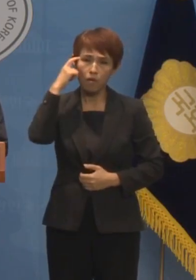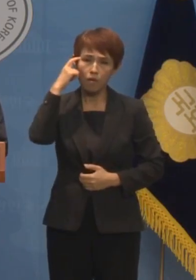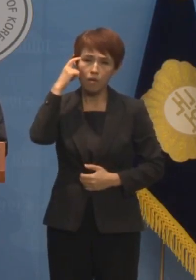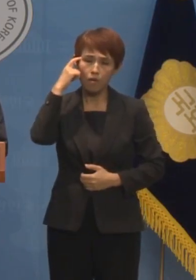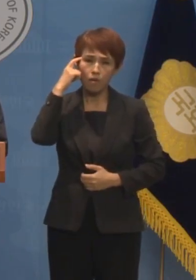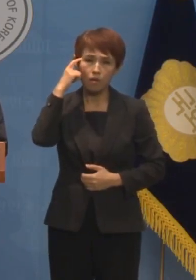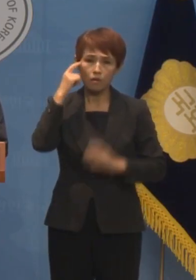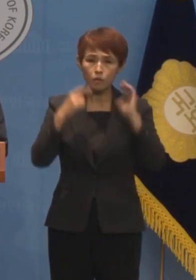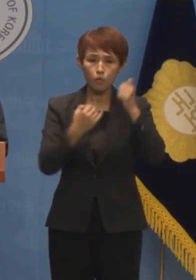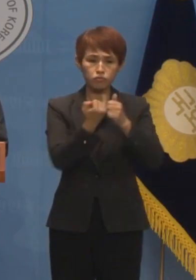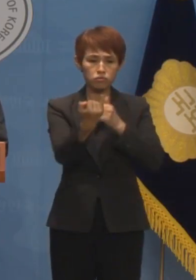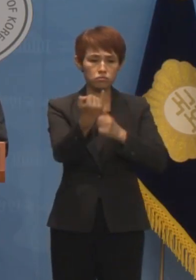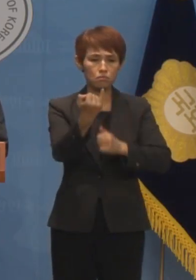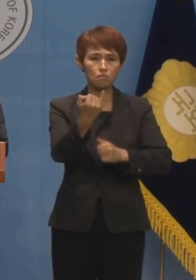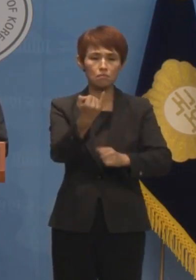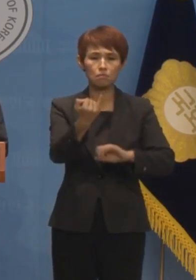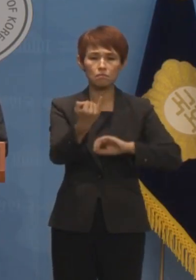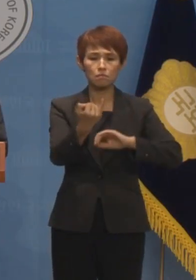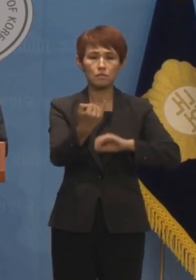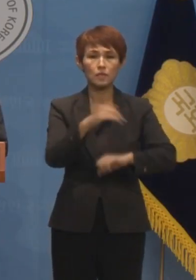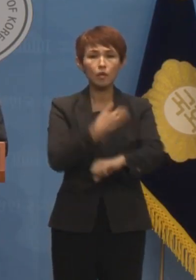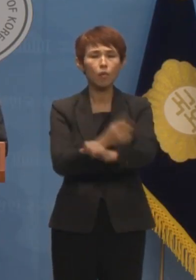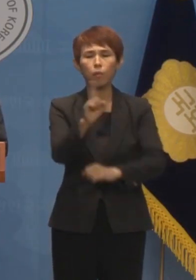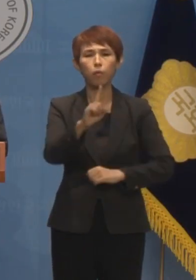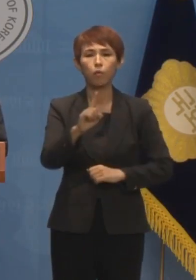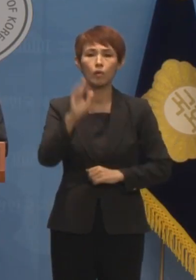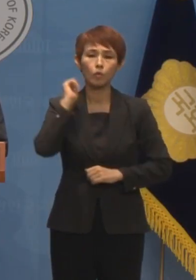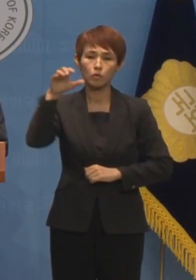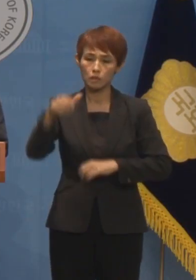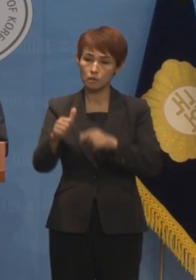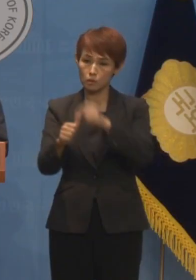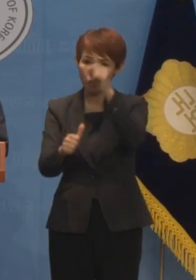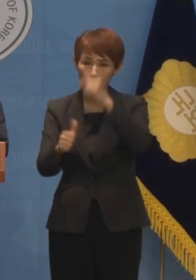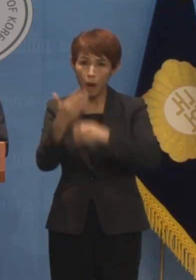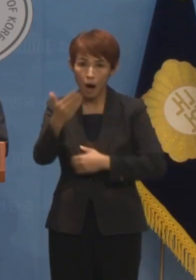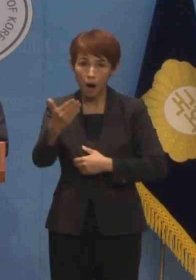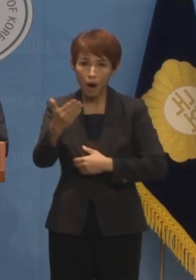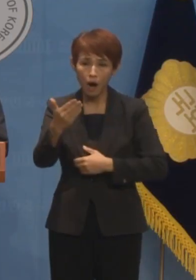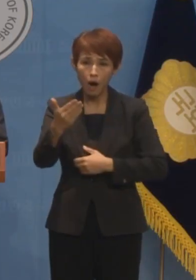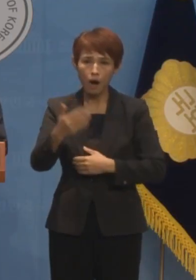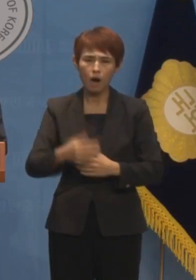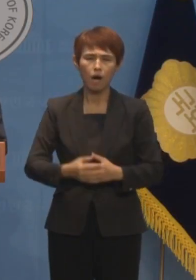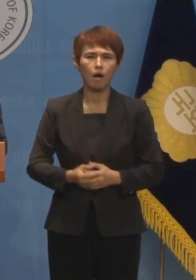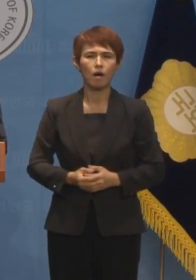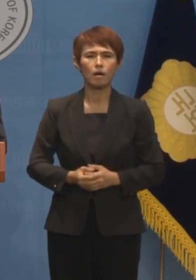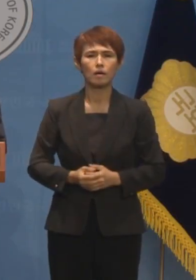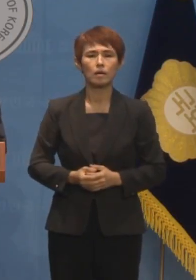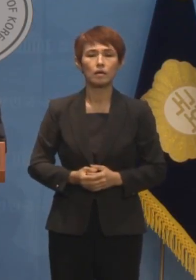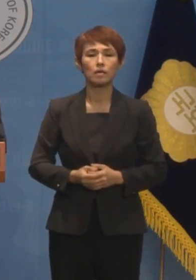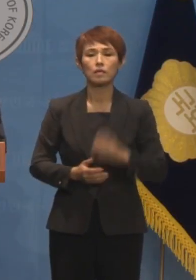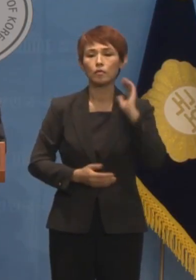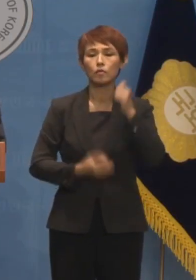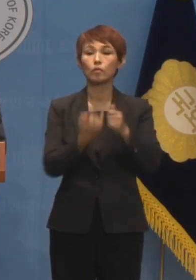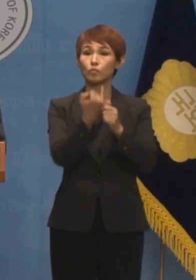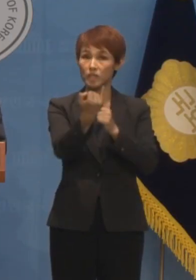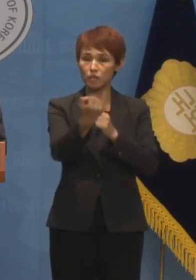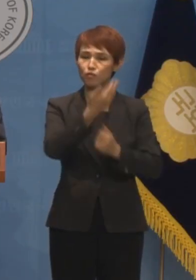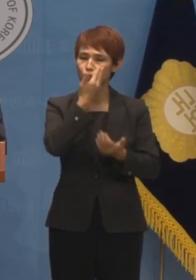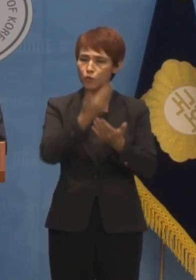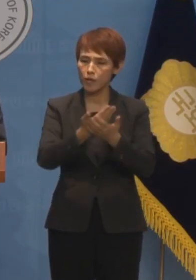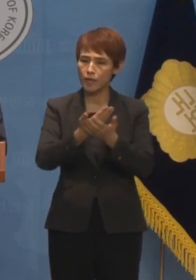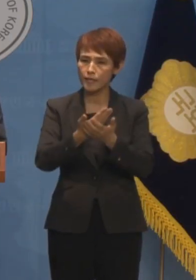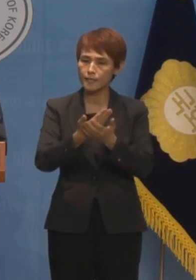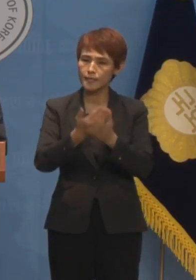자격으로 김건희 여사가 대통령실의 직원을습니까 보도에 따르면 김여사가 중요한 자리를